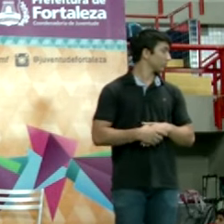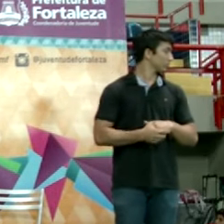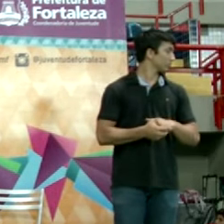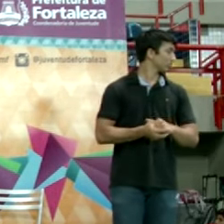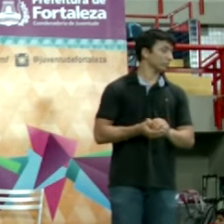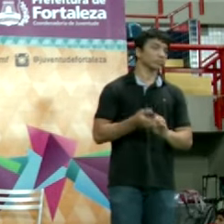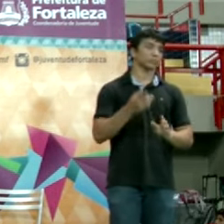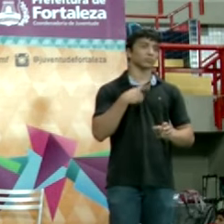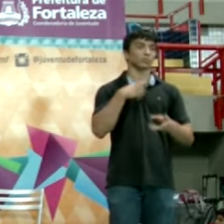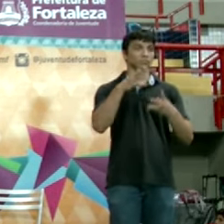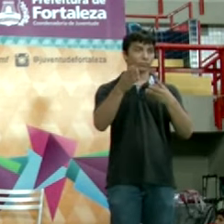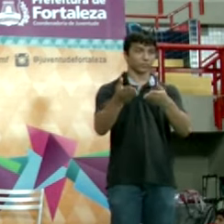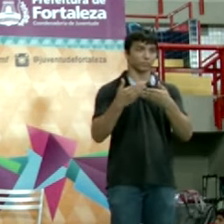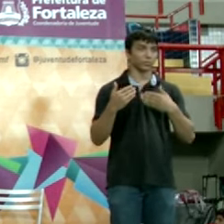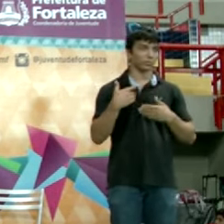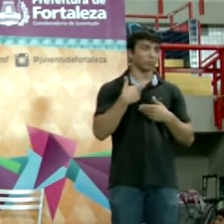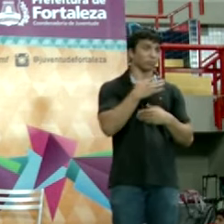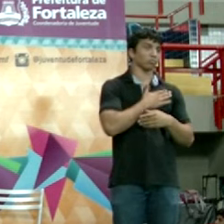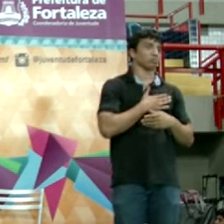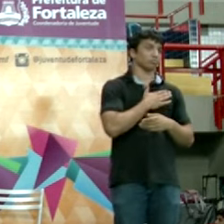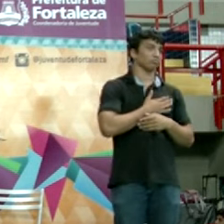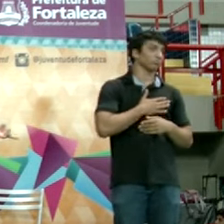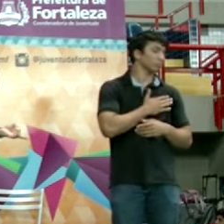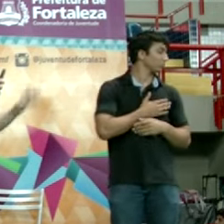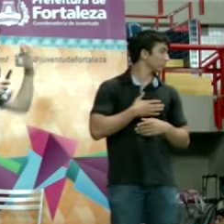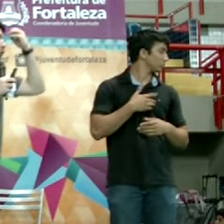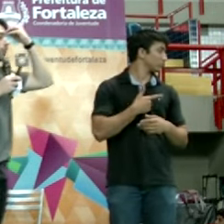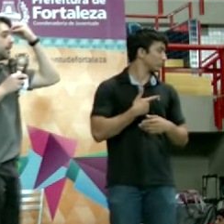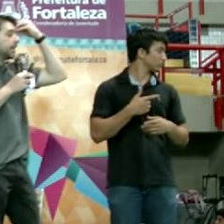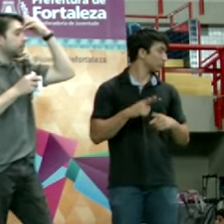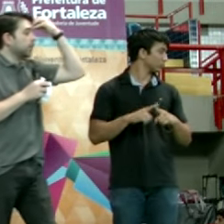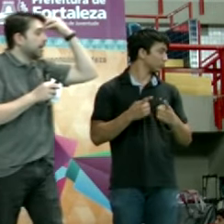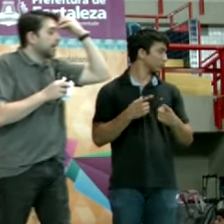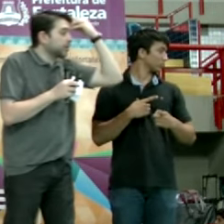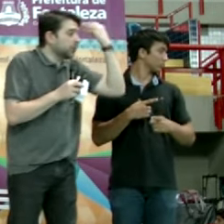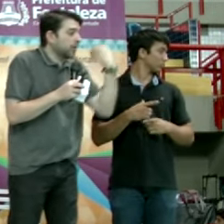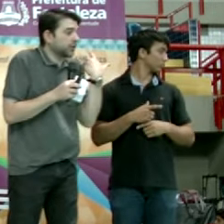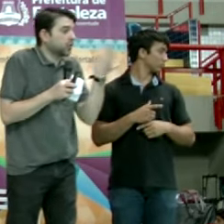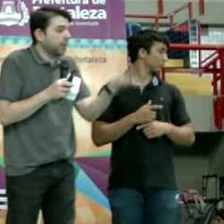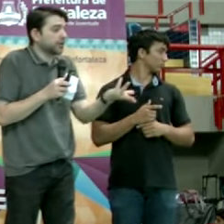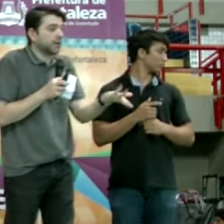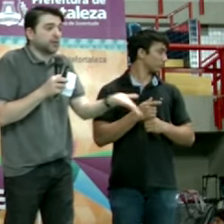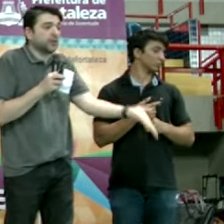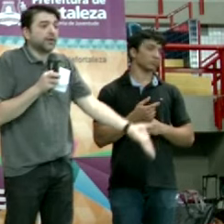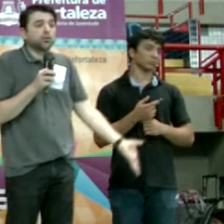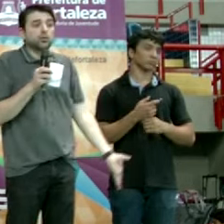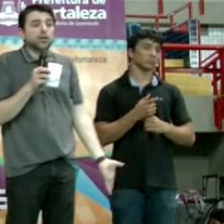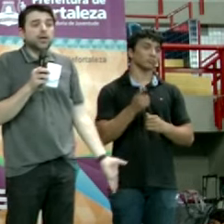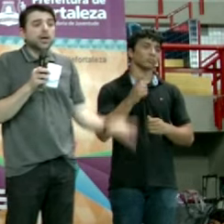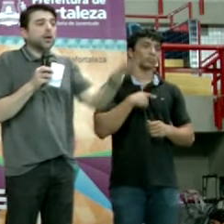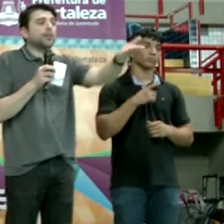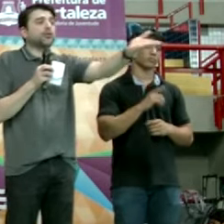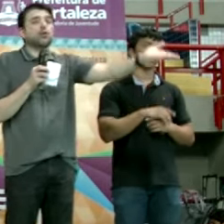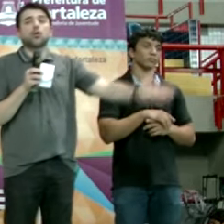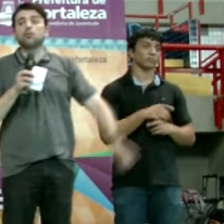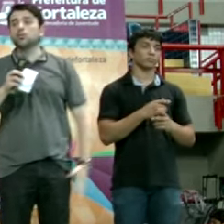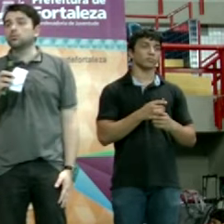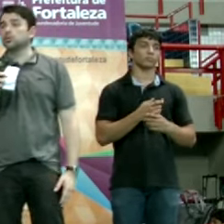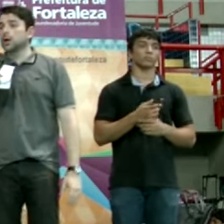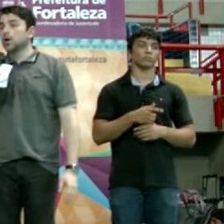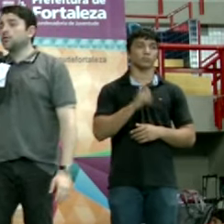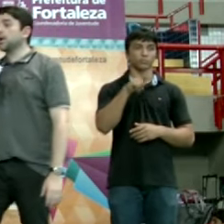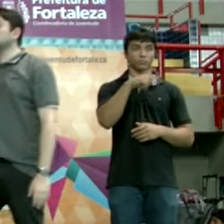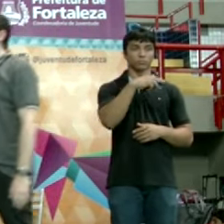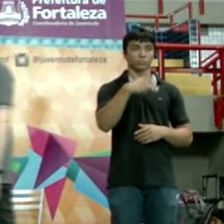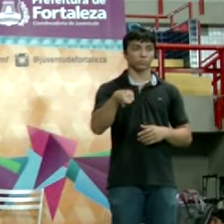E ele entendeu, recebeu, gostou da ideia. Mas se eu não planejo aquilo, se eu não acho que eu posso fazer, eu não faria nunca. E é uma pessoa